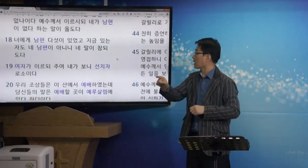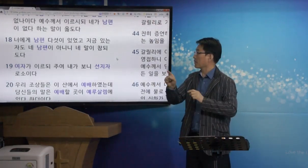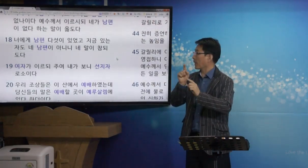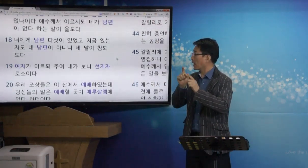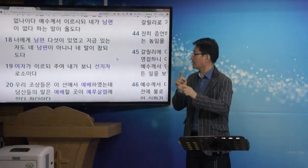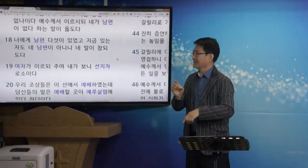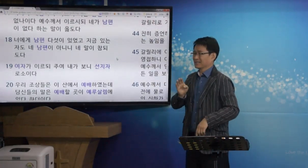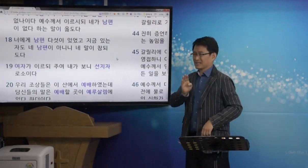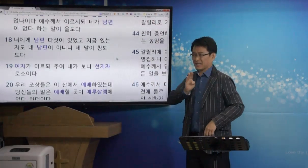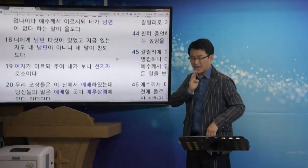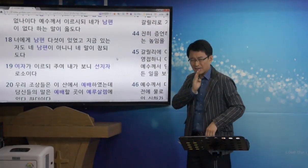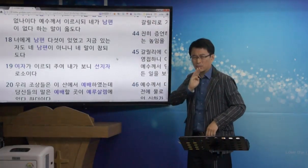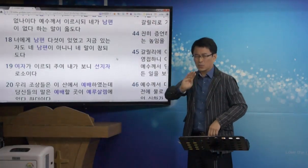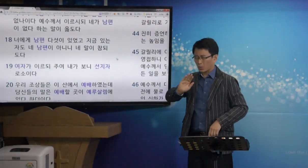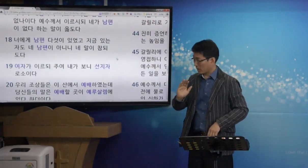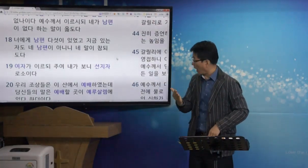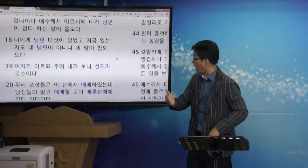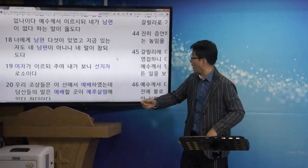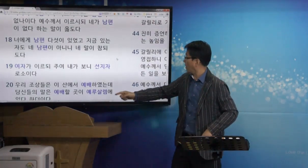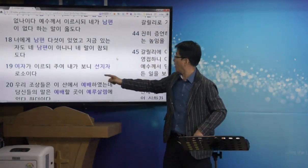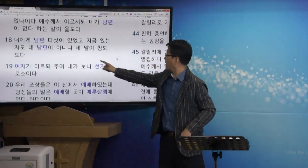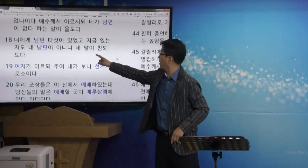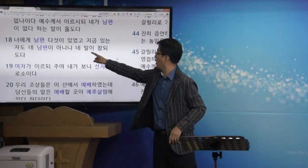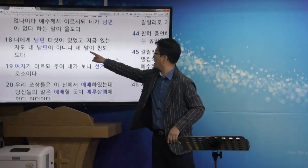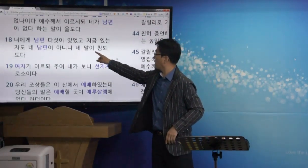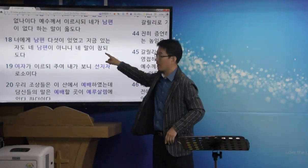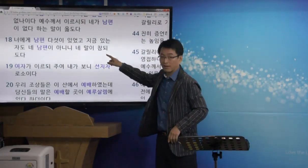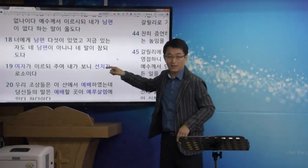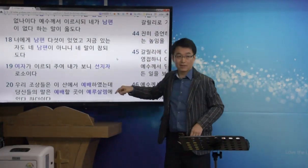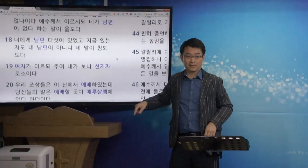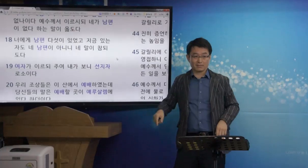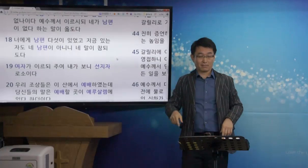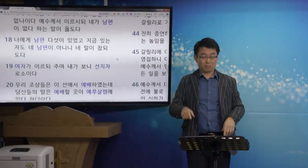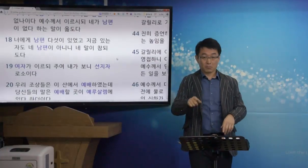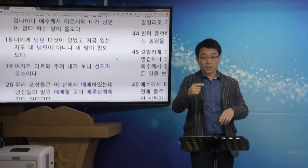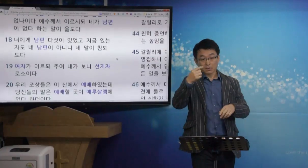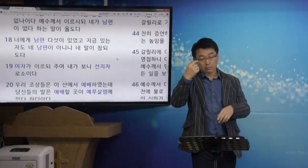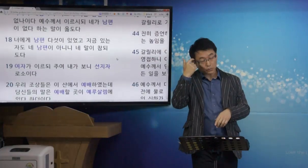내 말이 참되다. 내 말이 참되다.